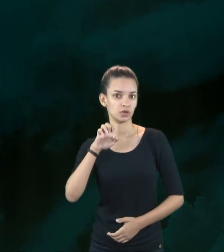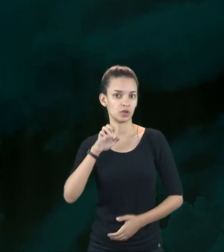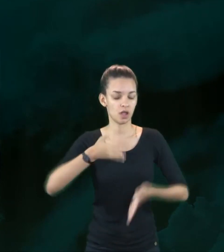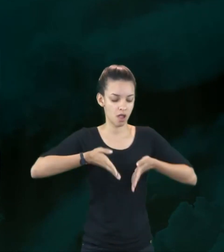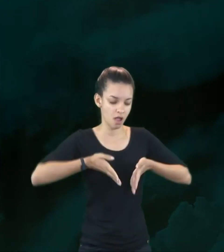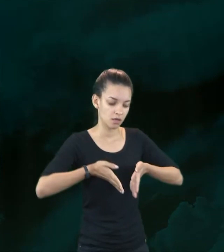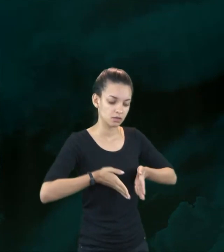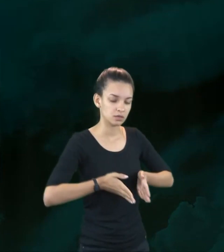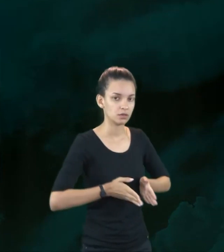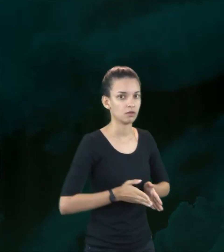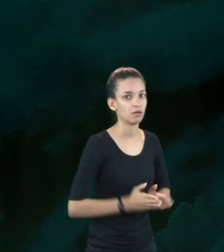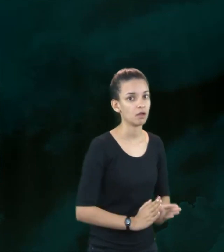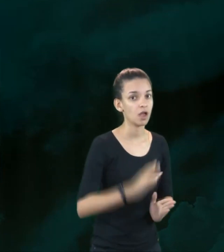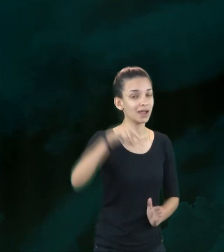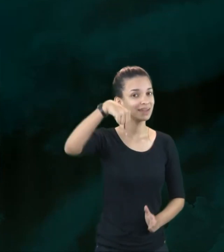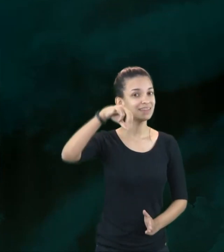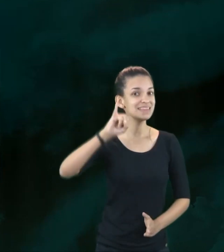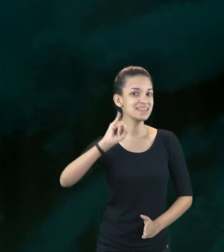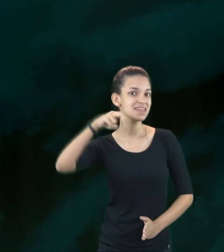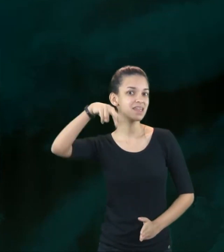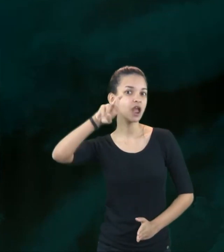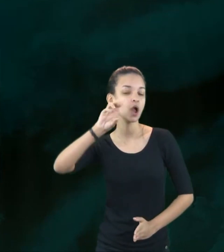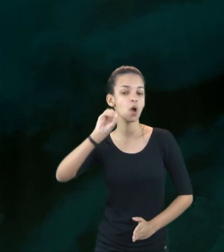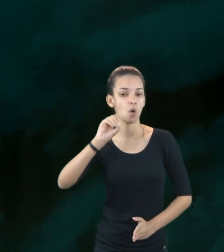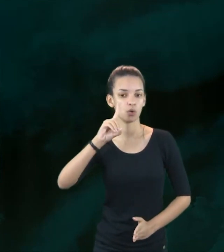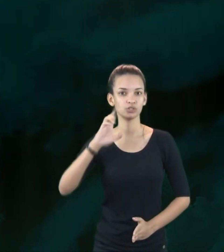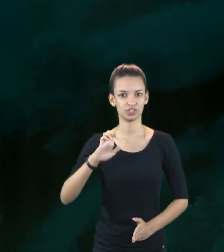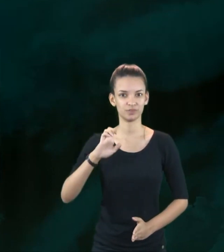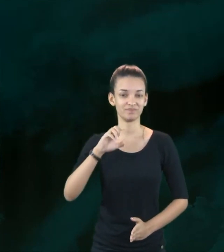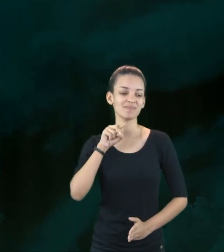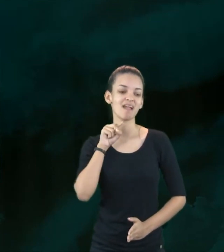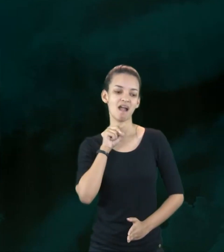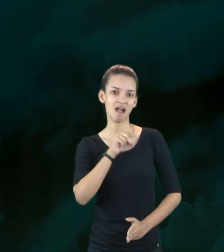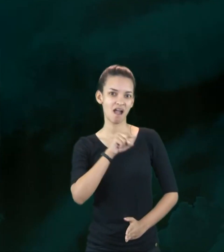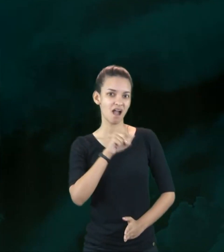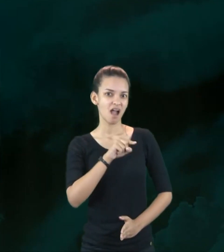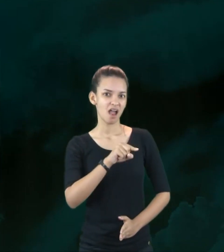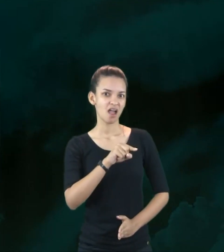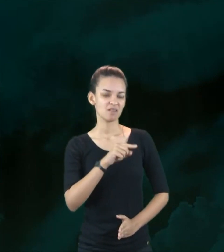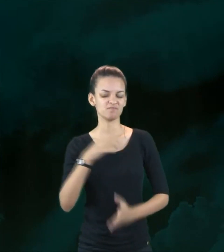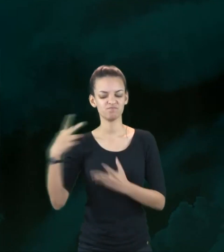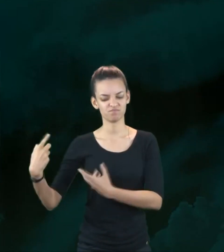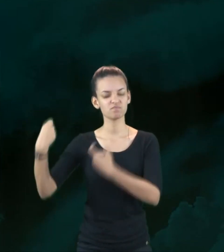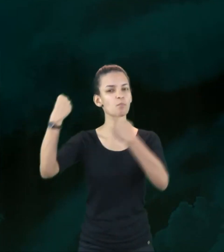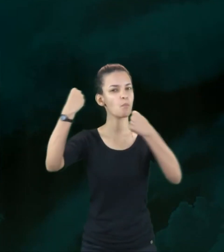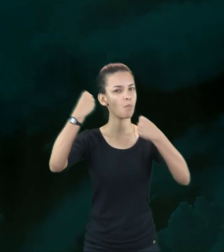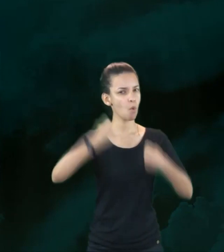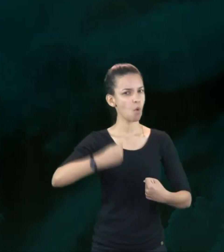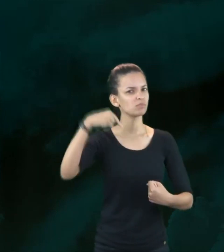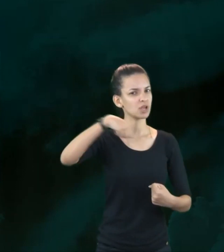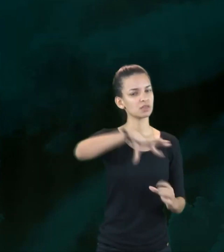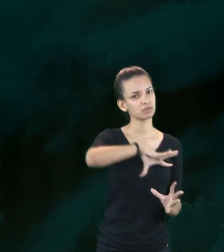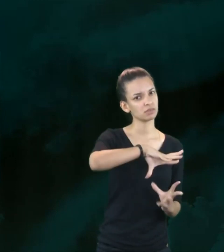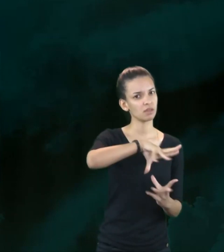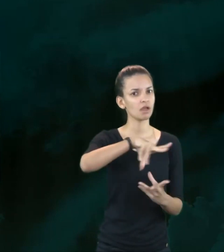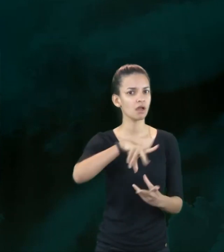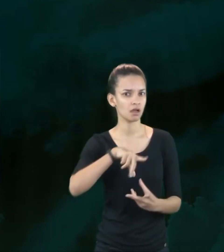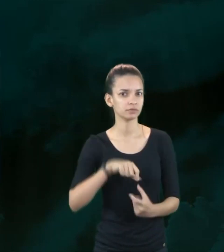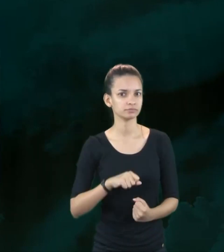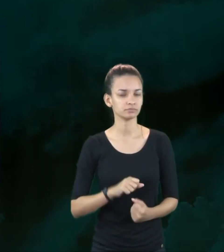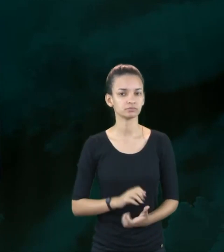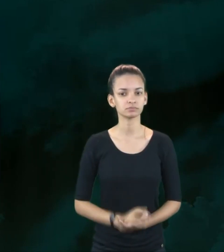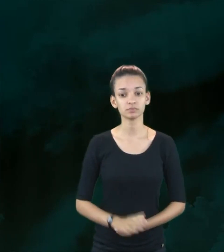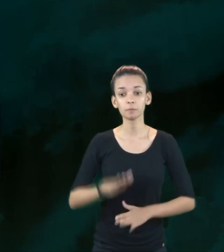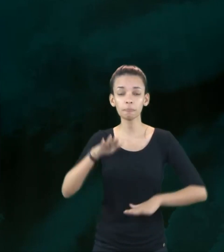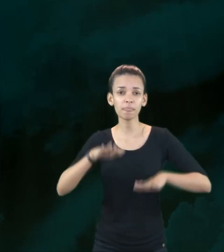o qual começou a ser poderoso na terra. Muitas vezes, por desconhecimento